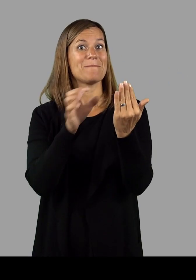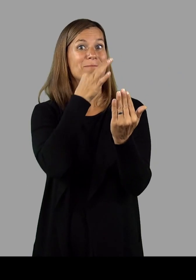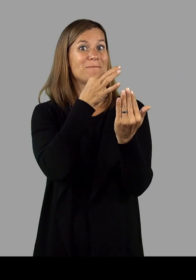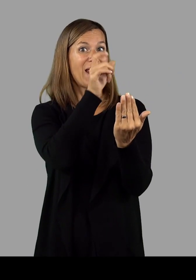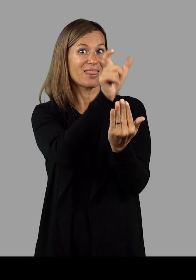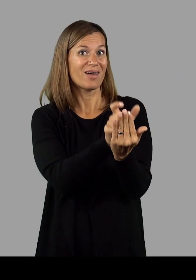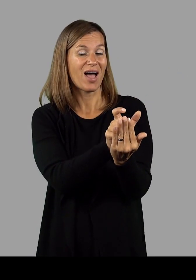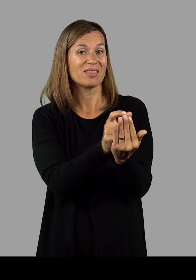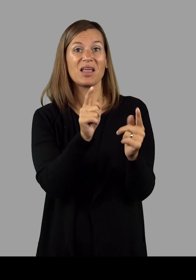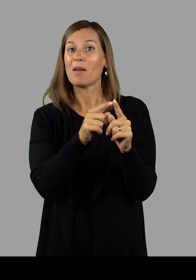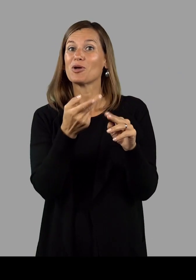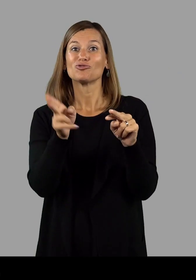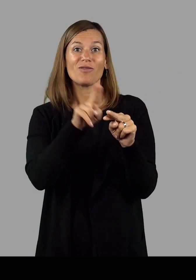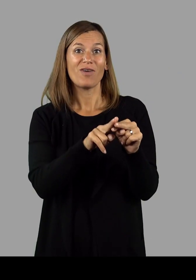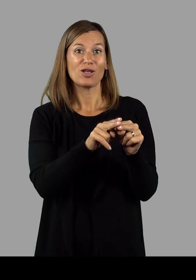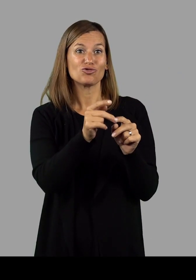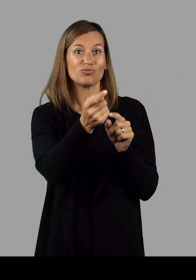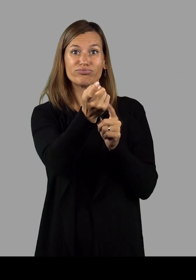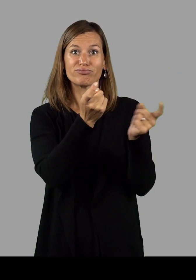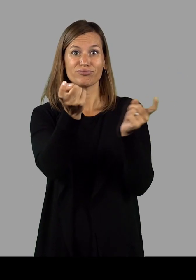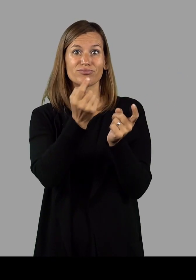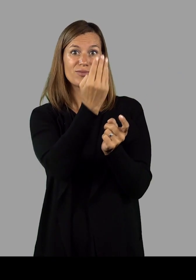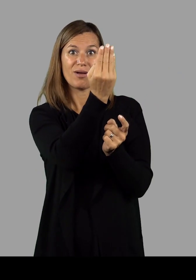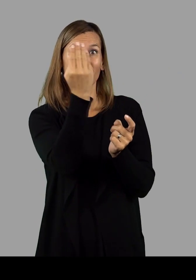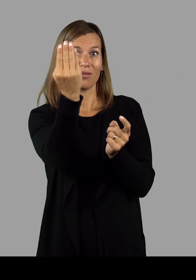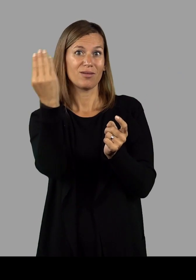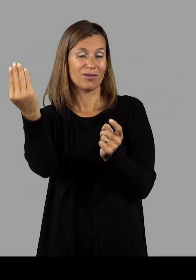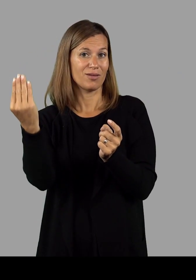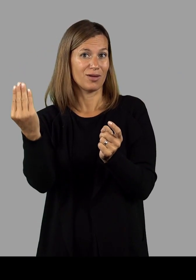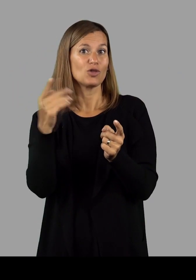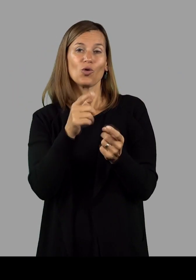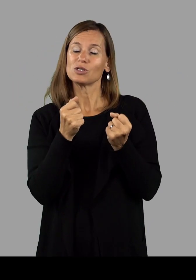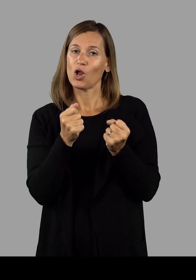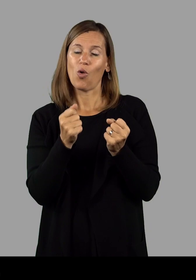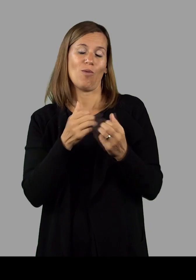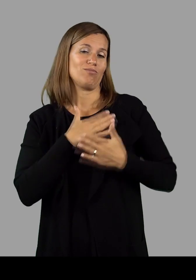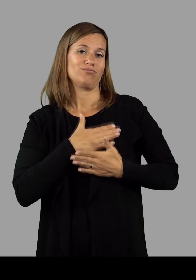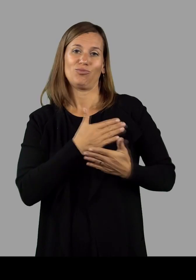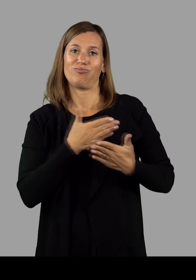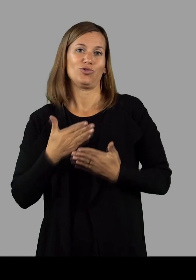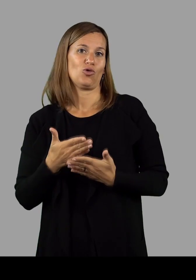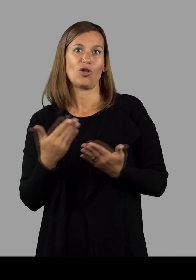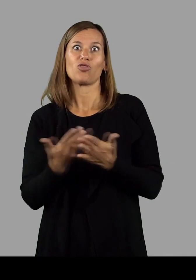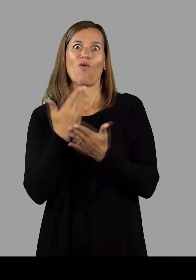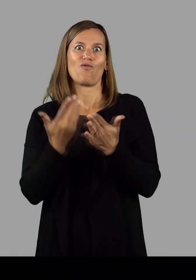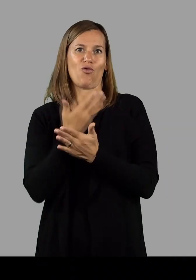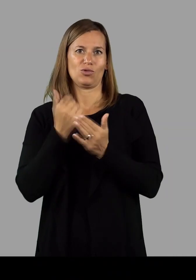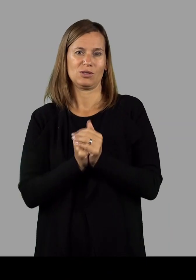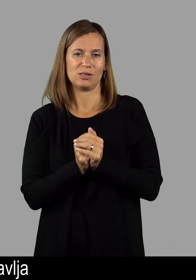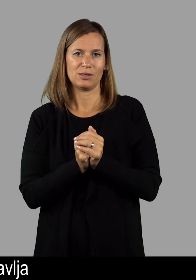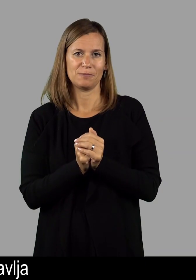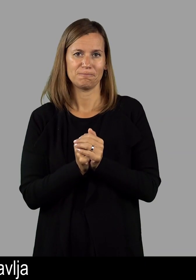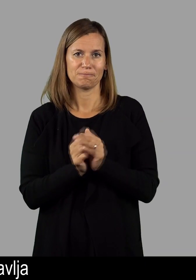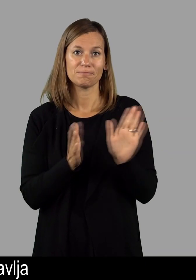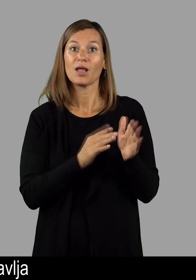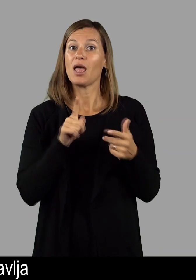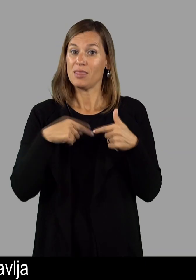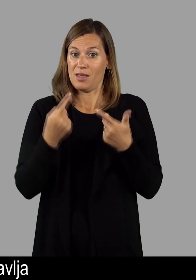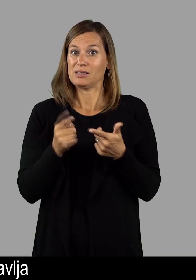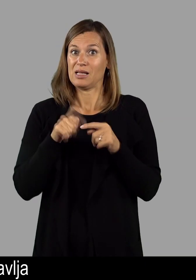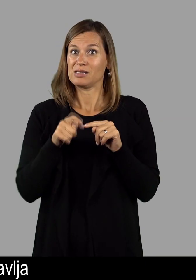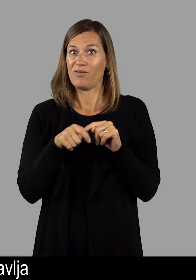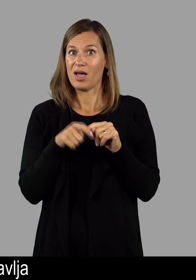več drugih video kanalov, kar je zelo dobrodošla novost. Naslednja